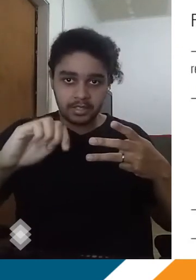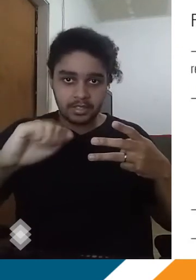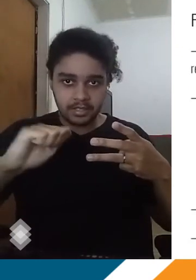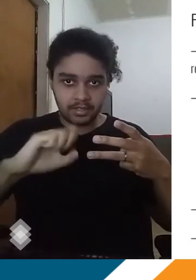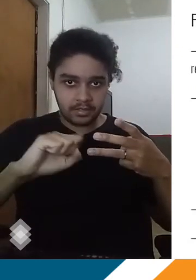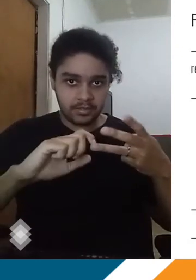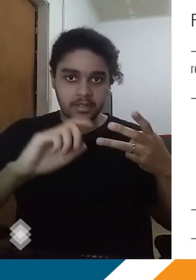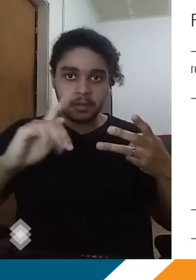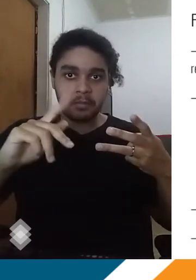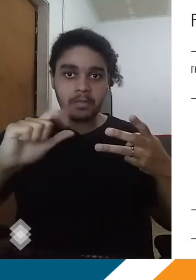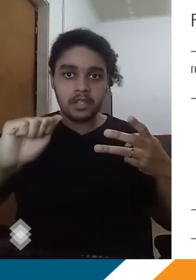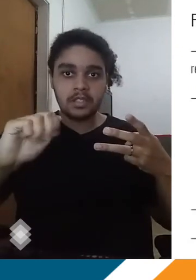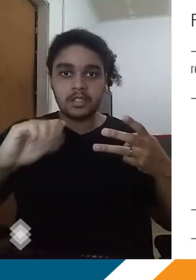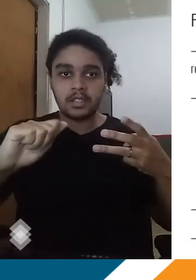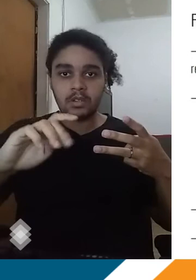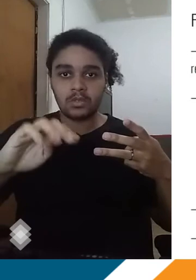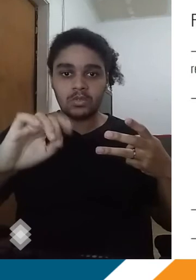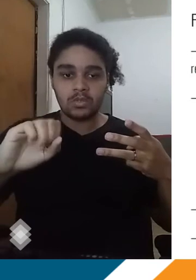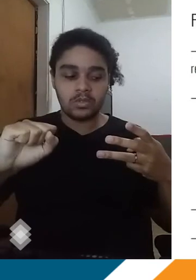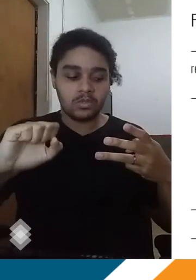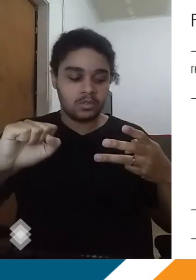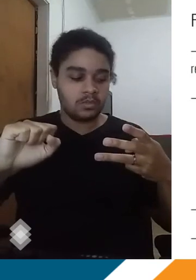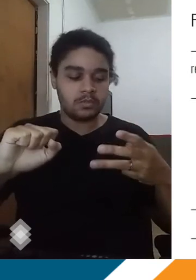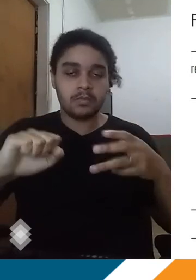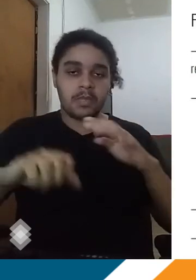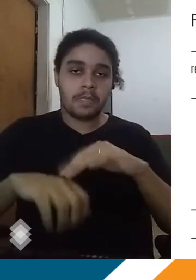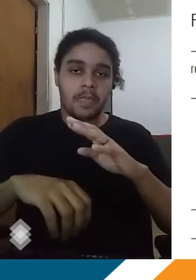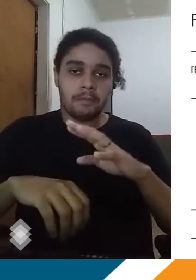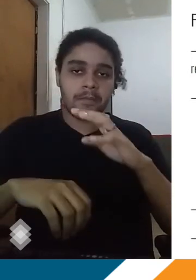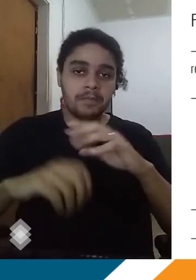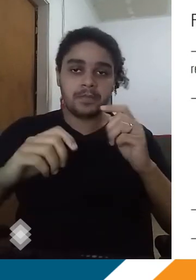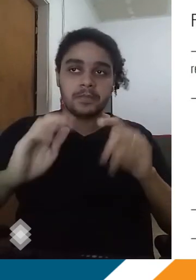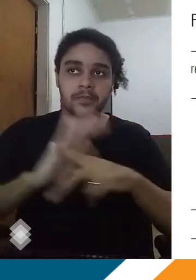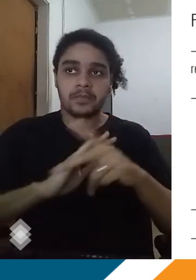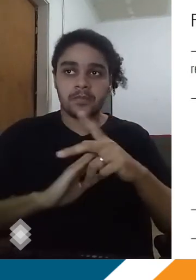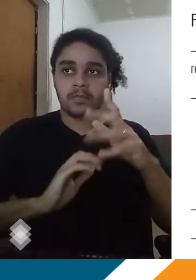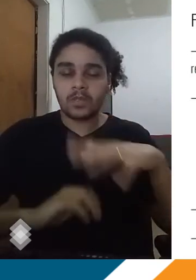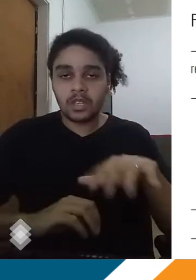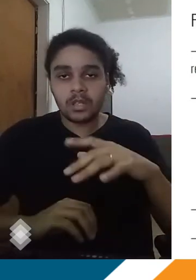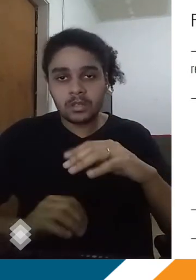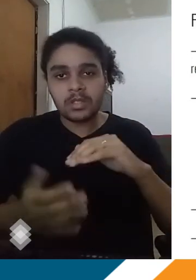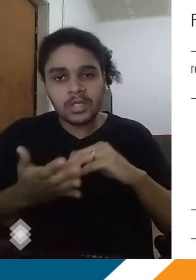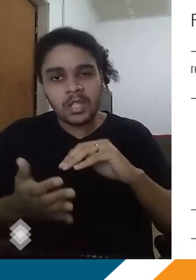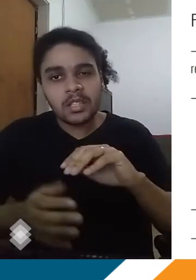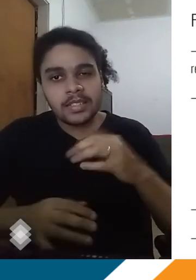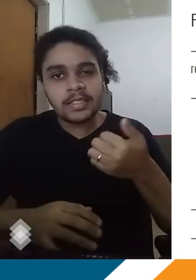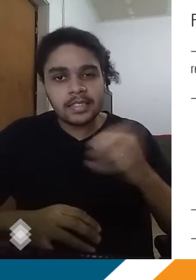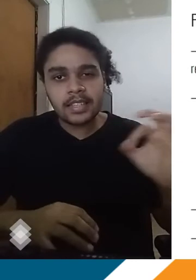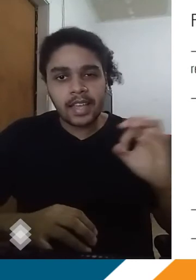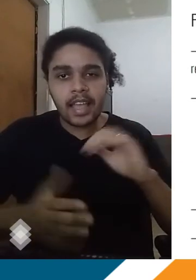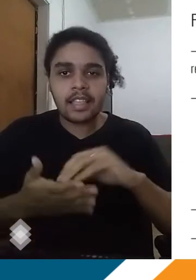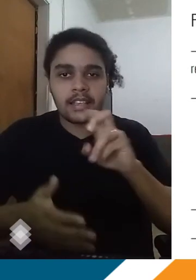planaltos. As depressões são as áreas rebaixadas em relação às demais feições ao seu redor, que podem